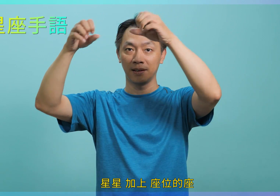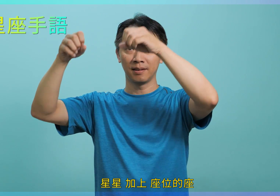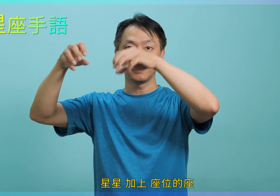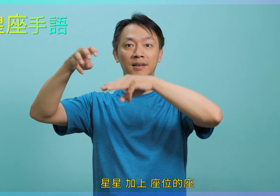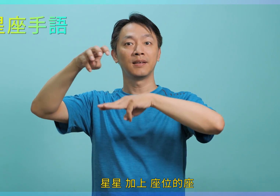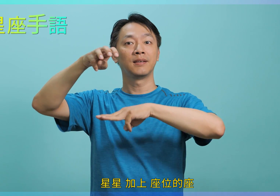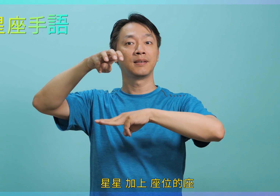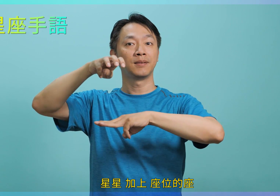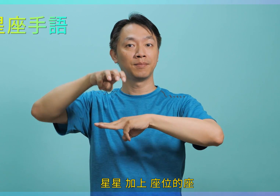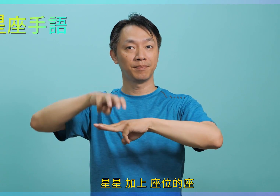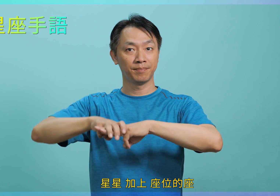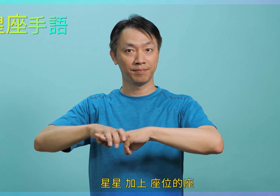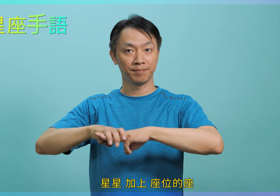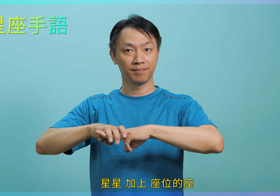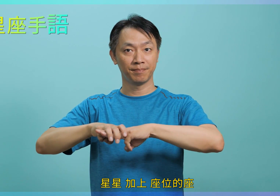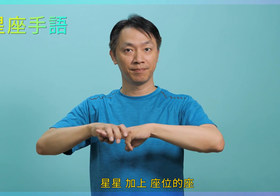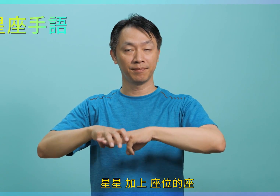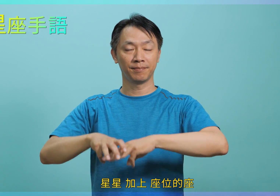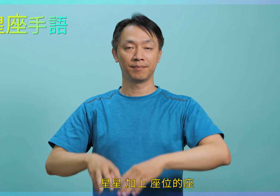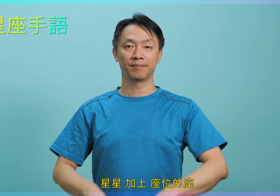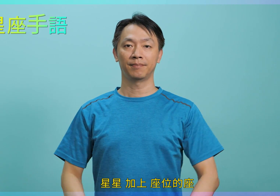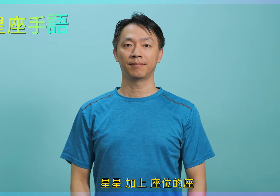星星加上座位的座，